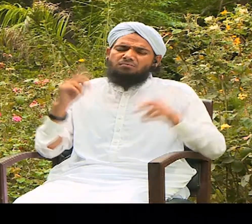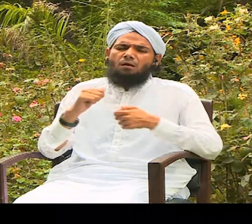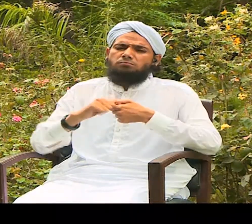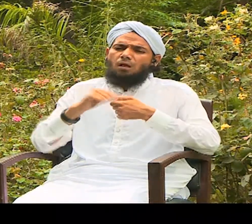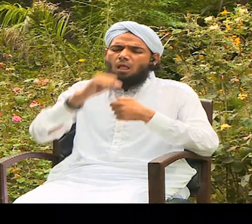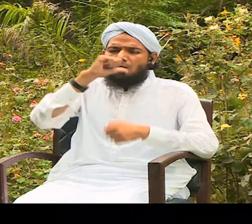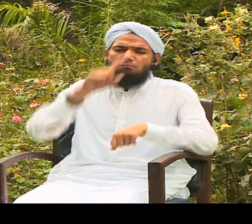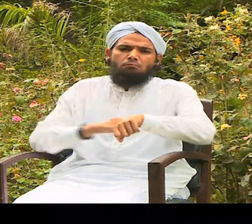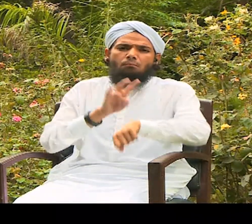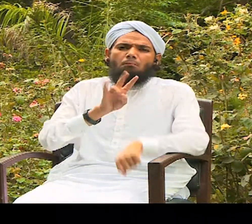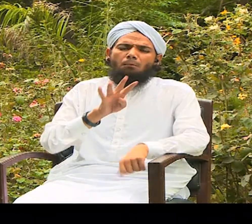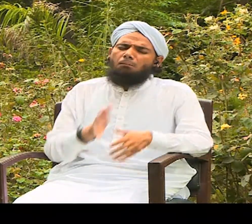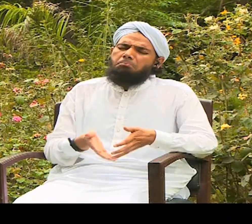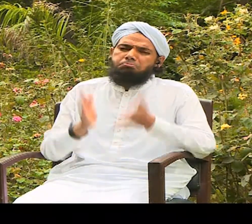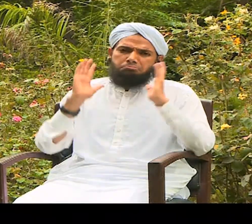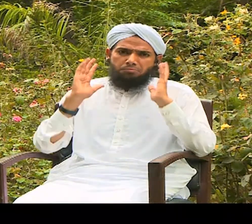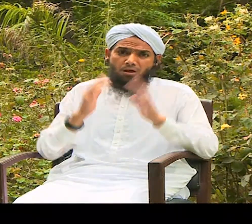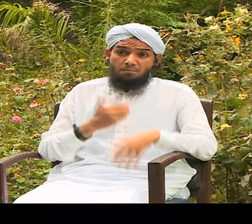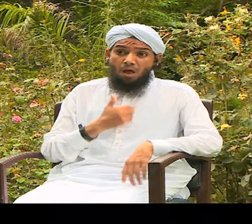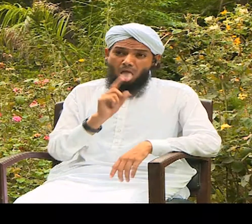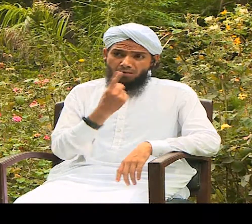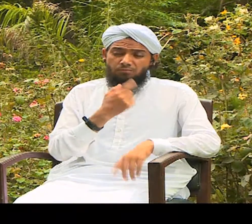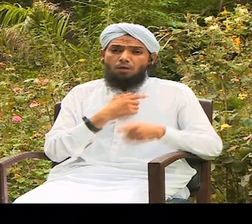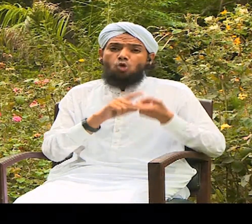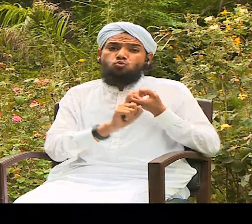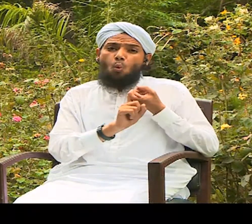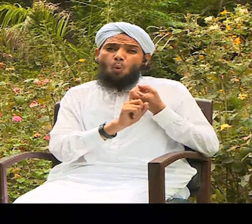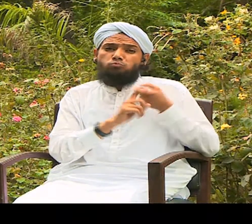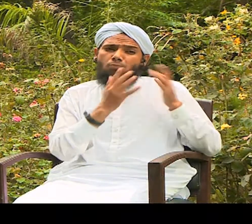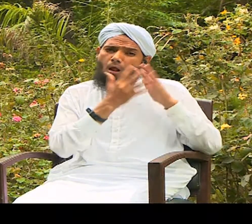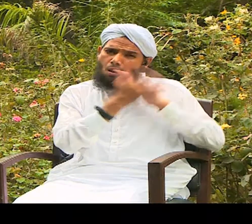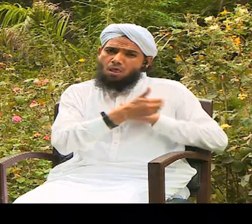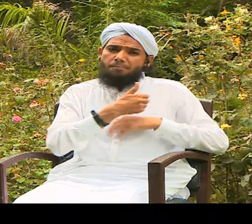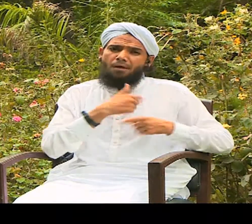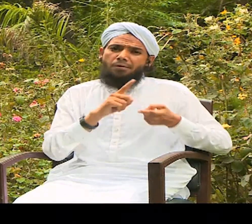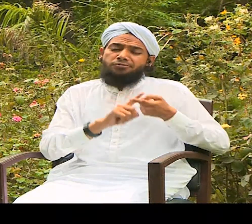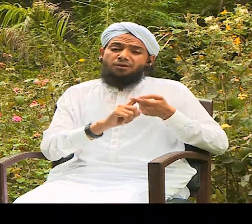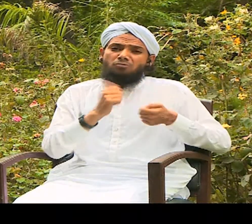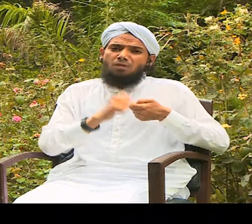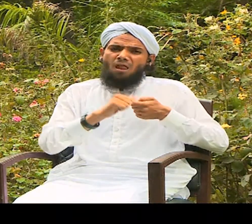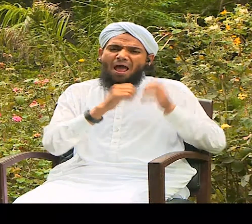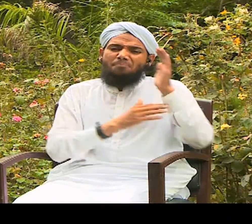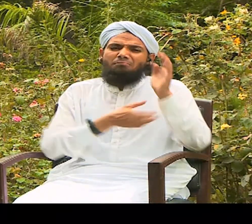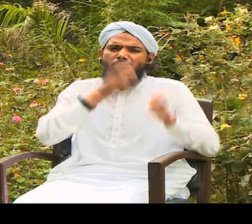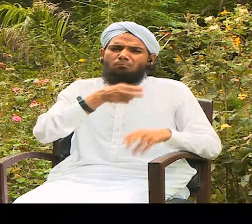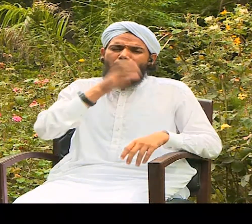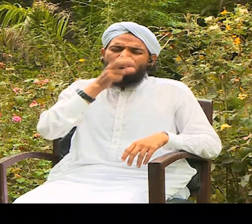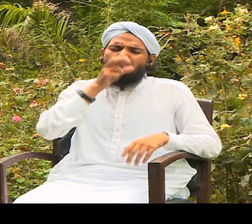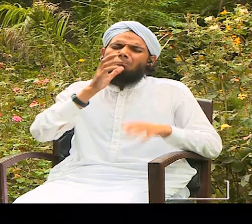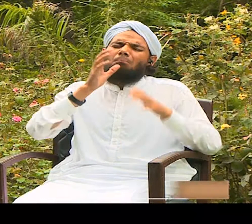شراب کے نشے میں مدہوش رہتا۔ ایک مرتبہ میں اپنی ایک شرابی دوست کے پاس گیا، میں نے وہاں خوب شراب پی،